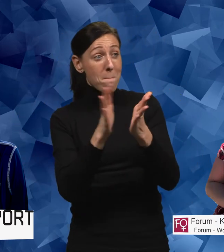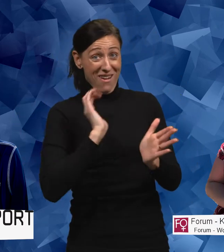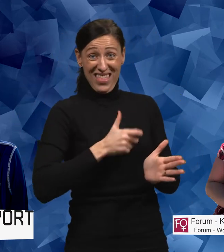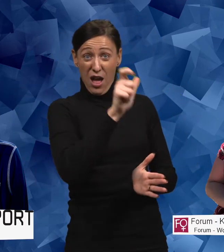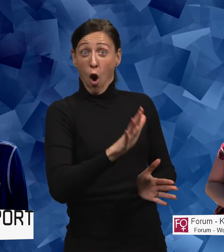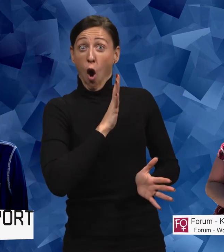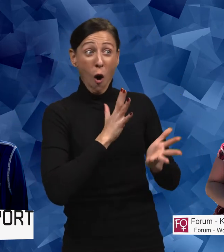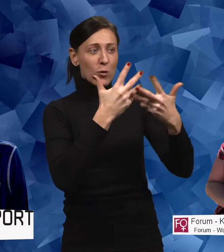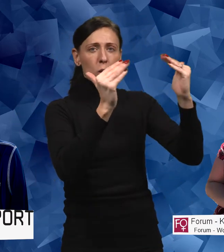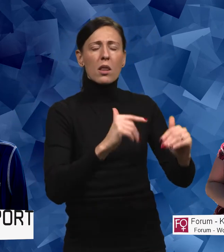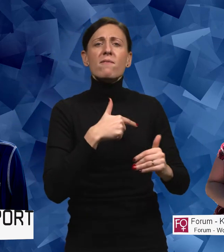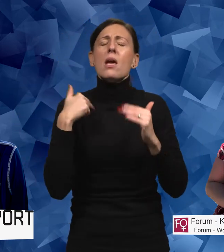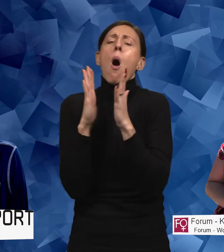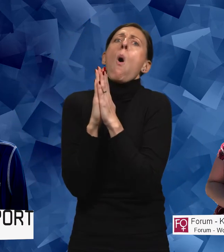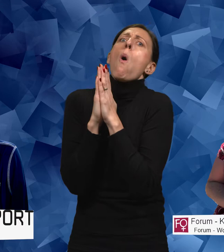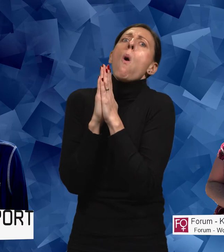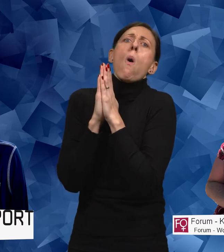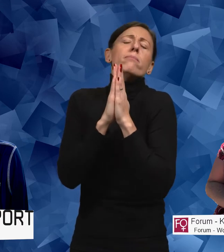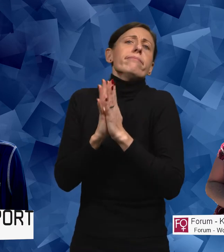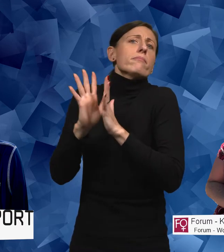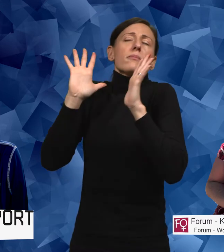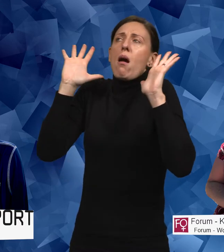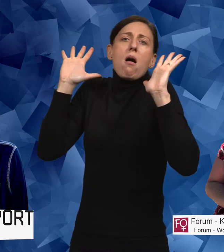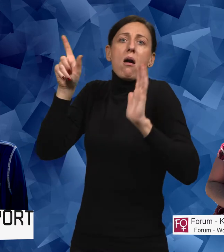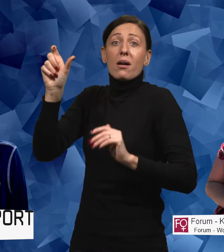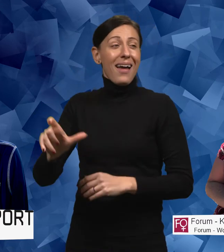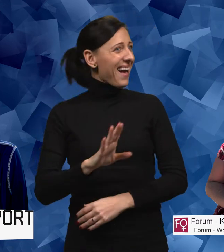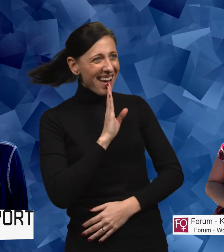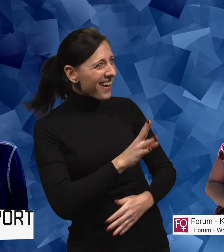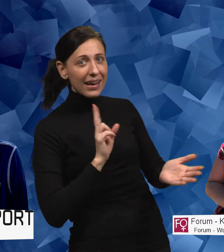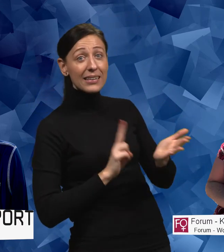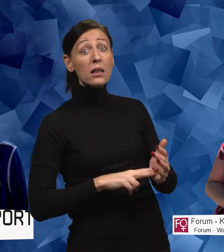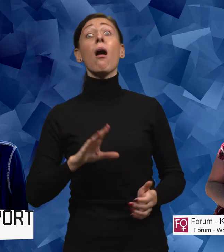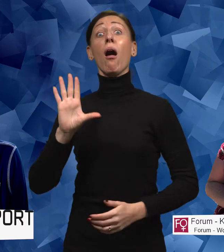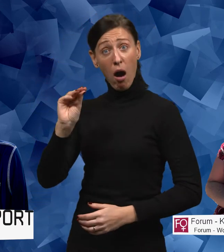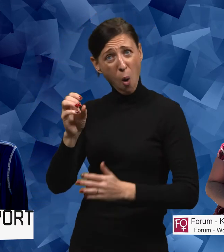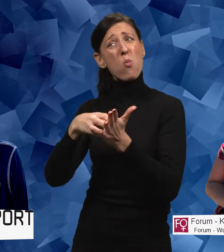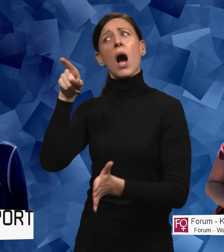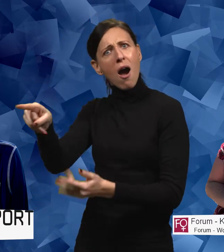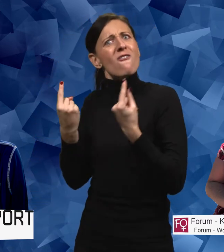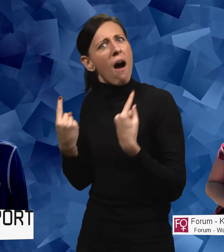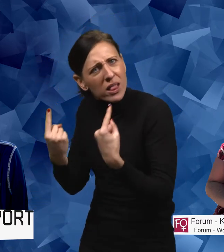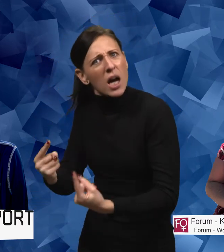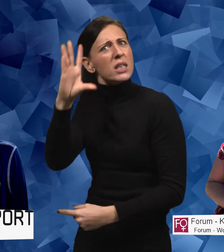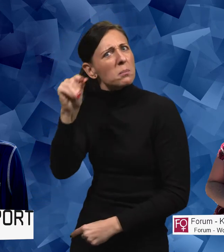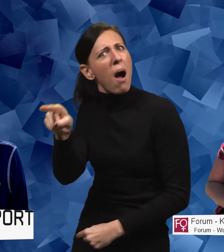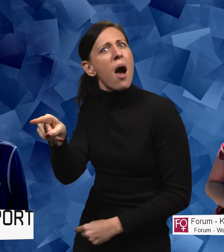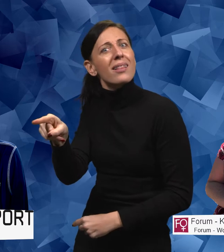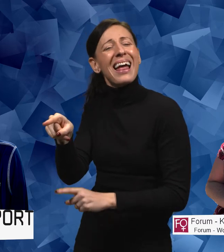utan funktionsnedsättning som lever med en kvinna med en funktionsnedsättning. Att han är ju så fantastisk. Så det är liksom den